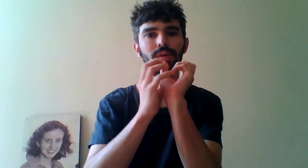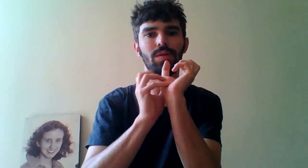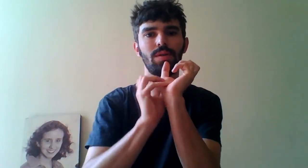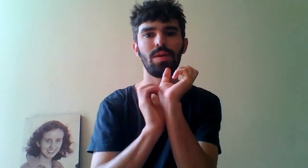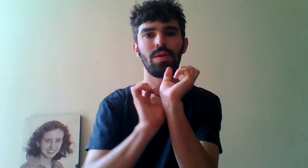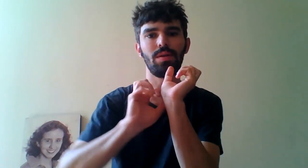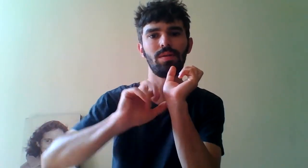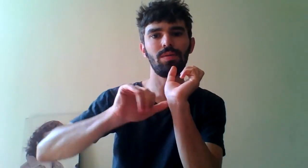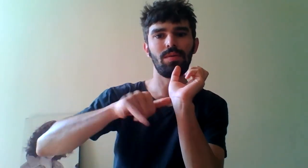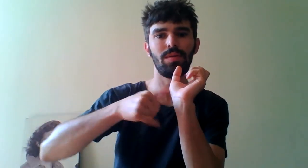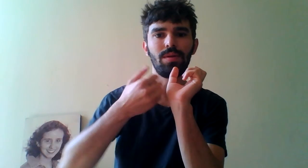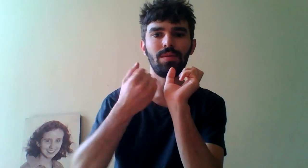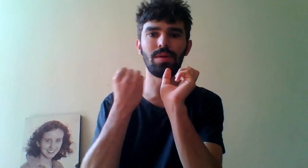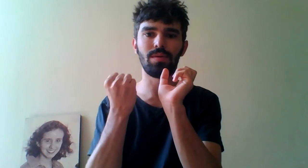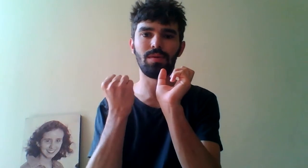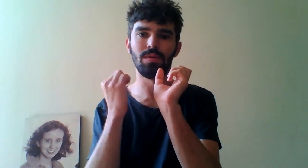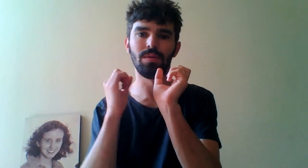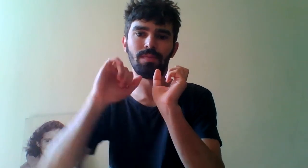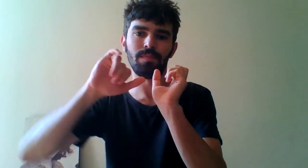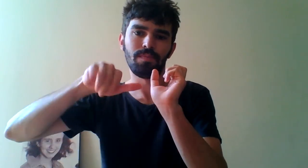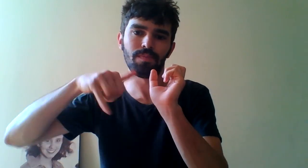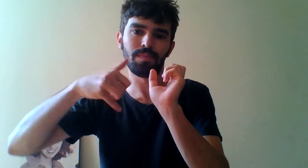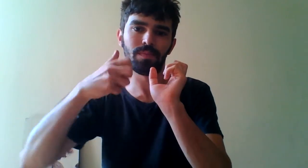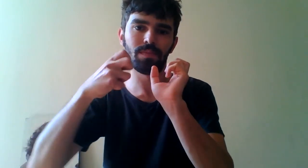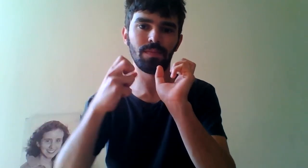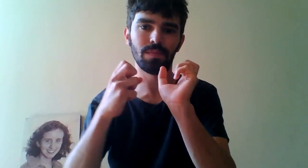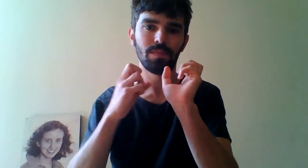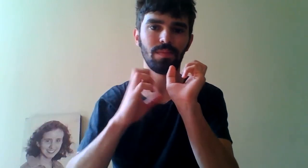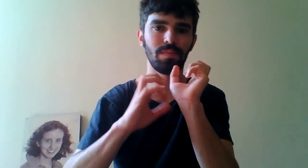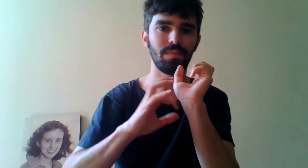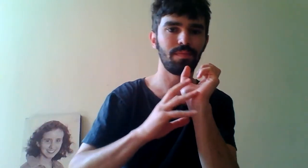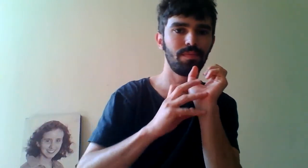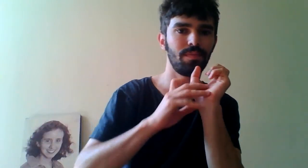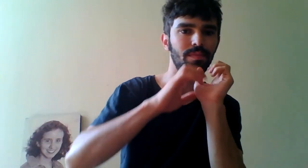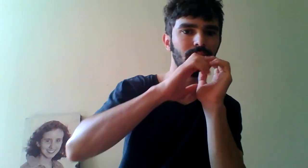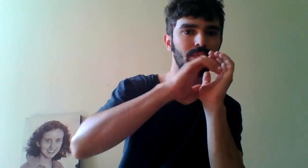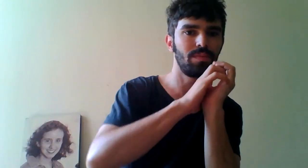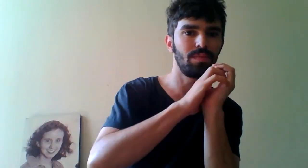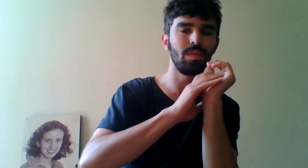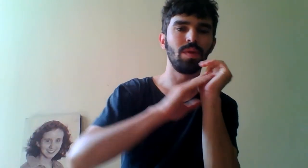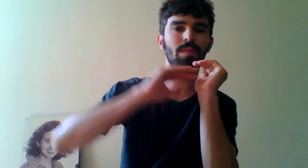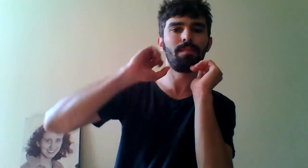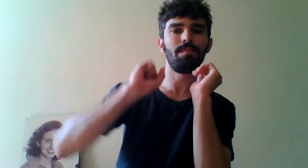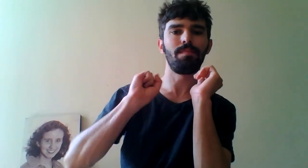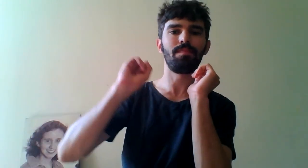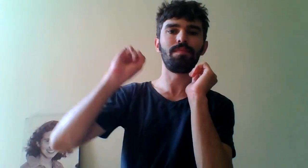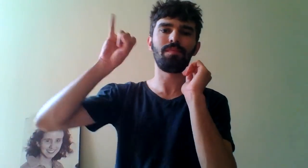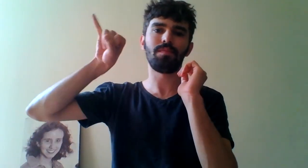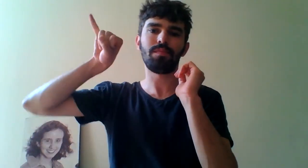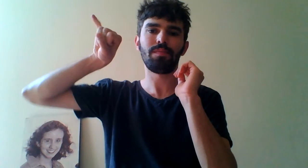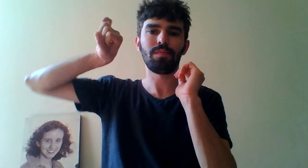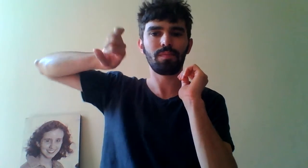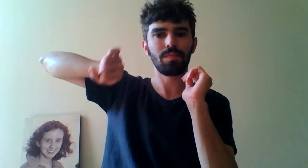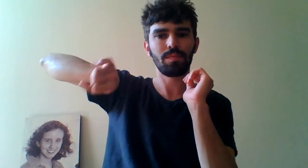janela, sombida na rua Bate o desespero, tem saudade sua Pertinho do céu, do baixo,